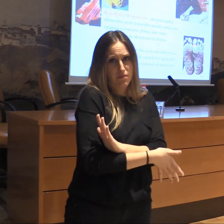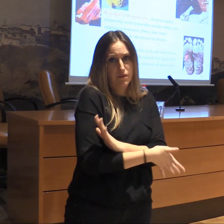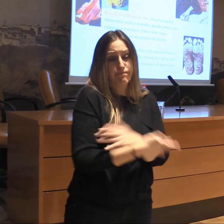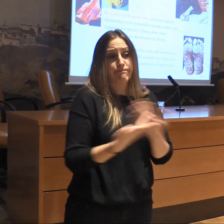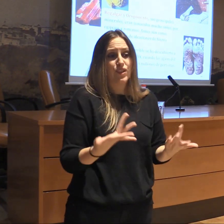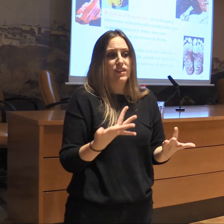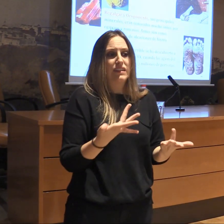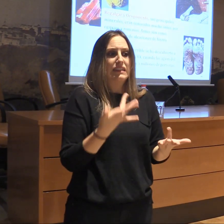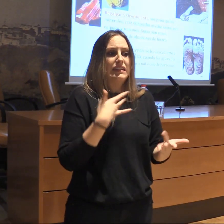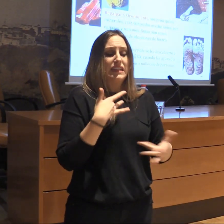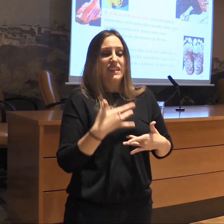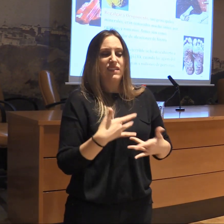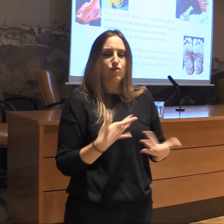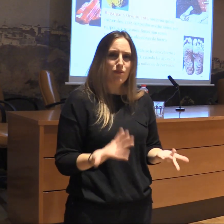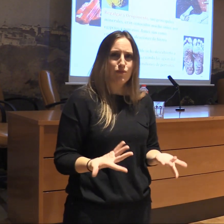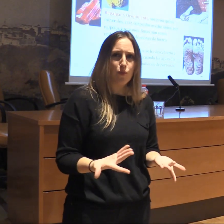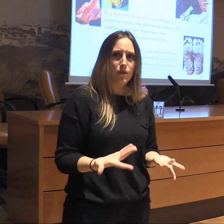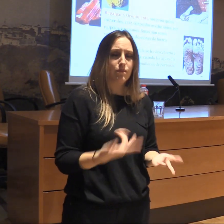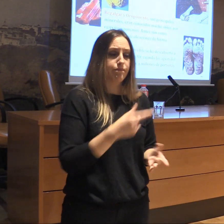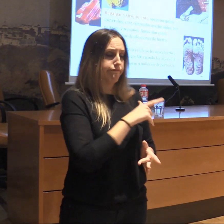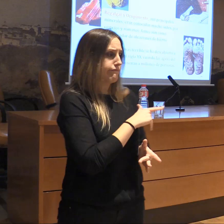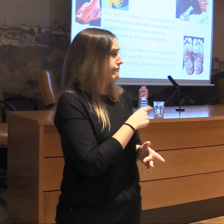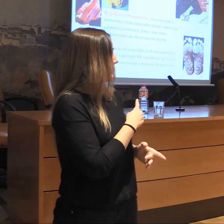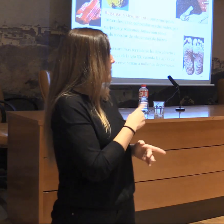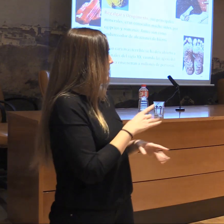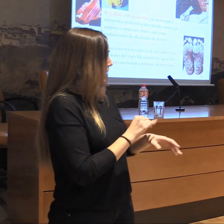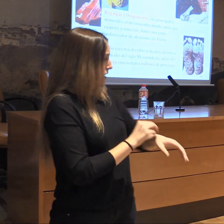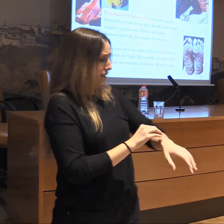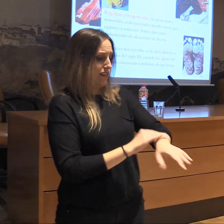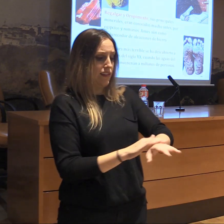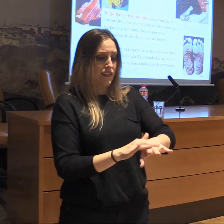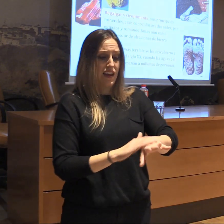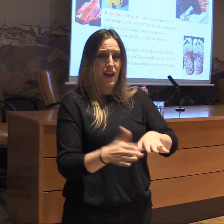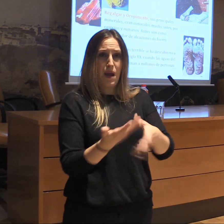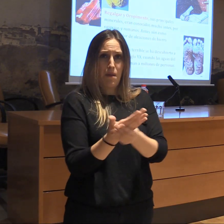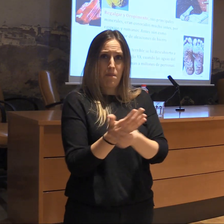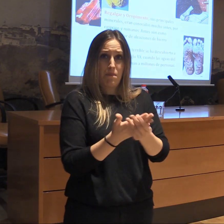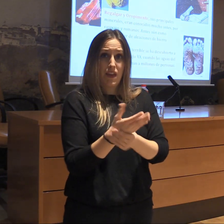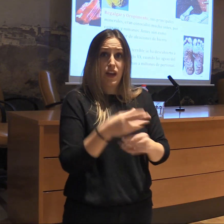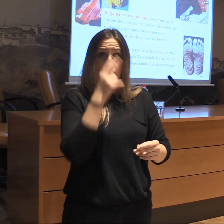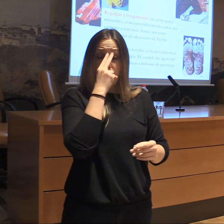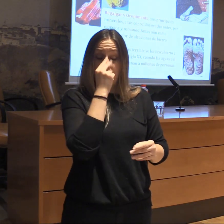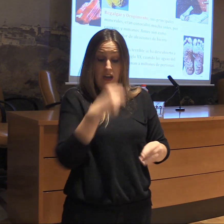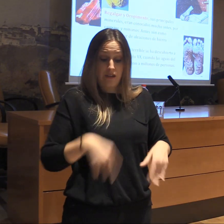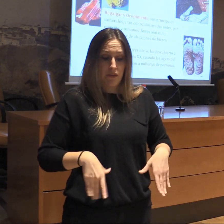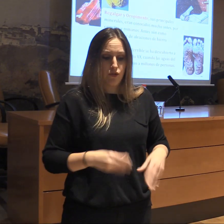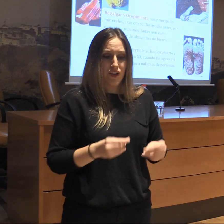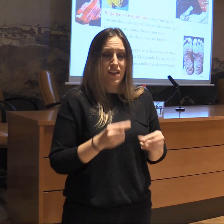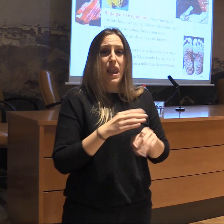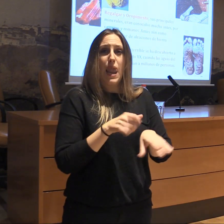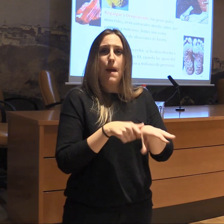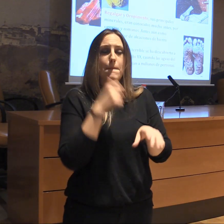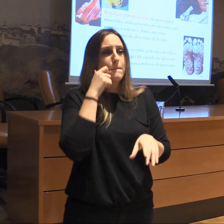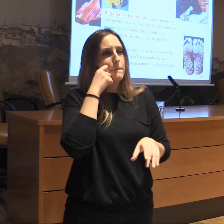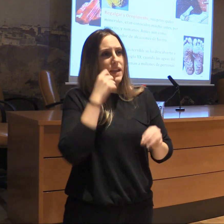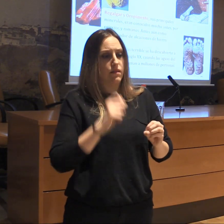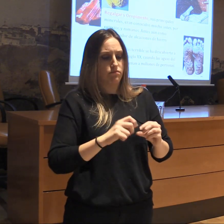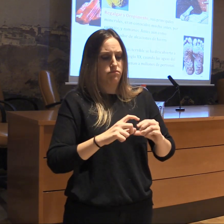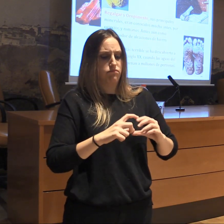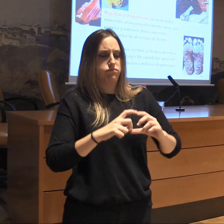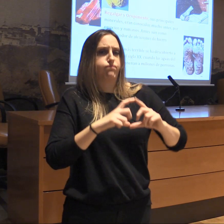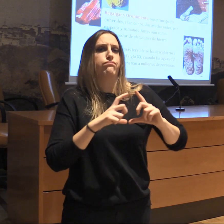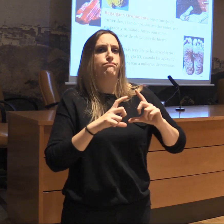más llamativos es este engrosamiento de la piel, de las manos y de los pies. Luego también hay una incidencia enorme de cánceres